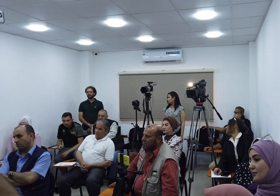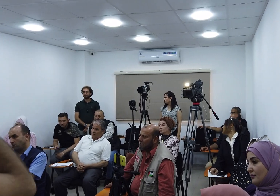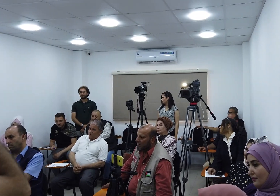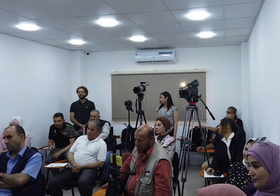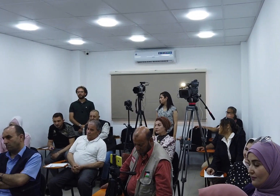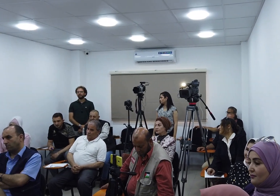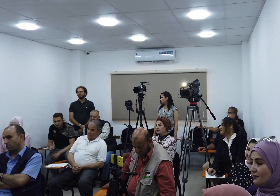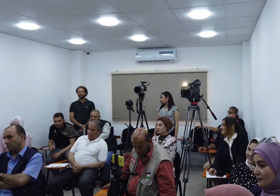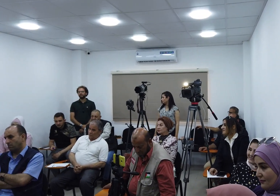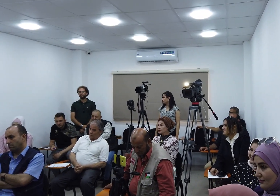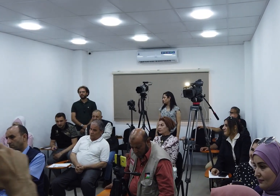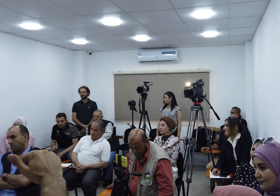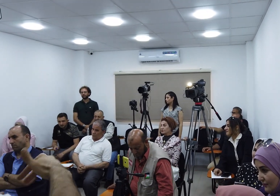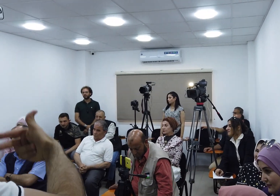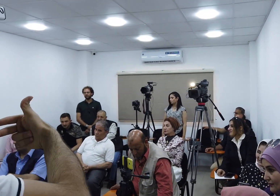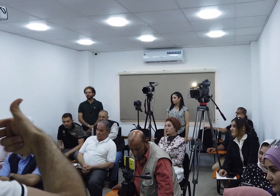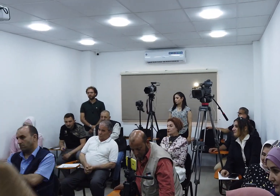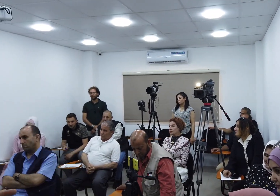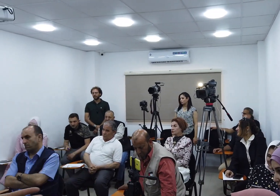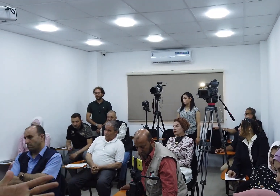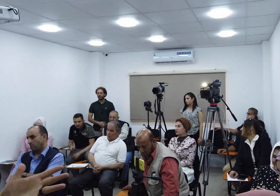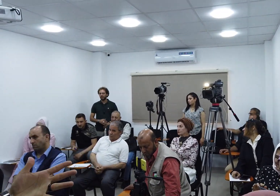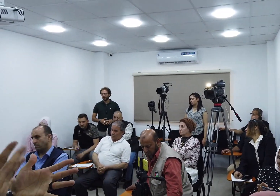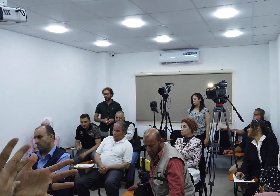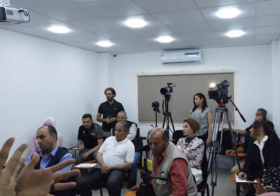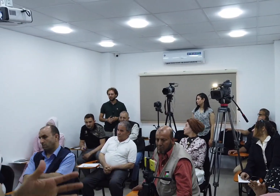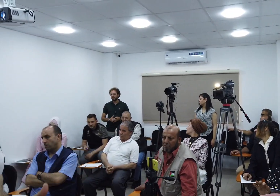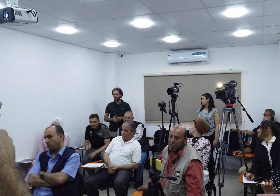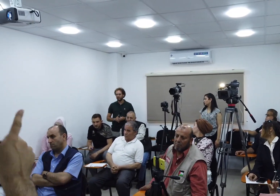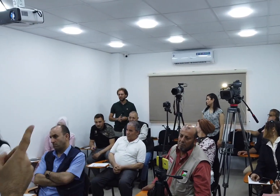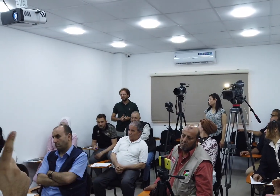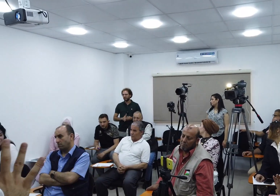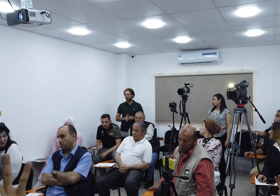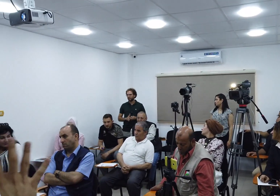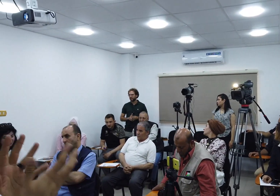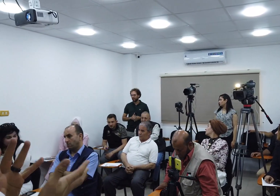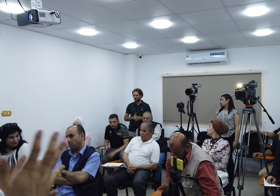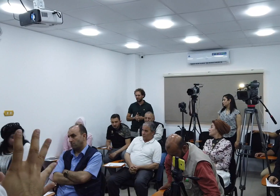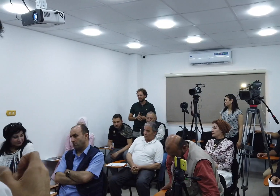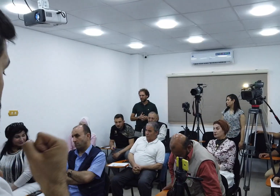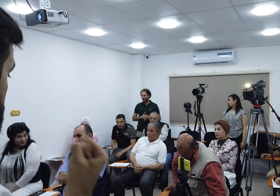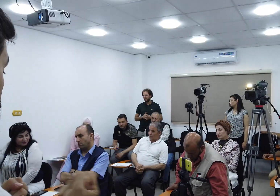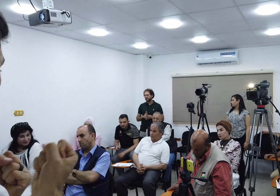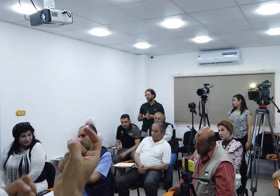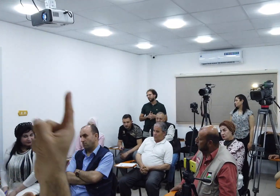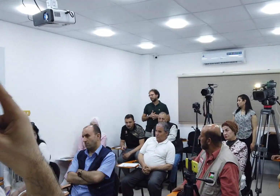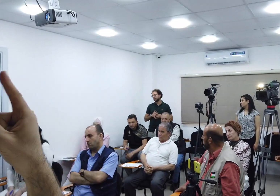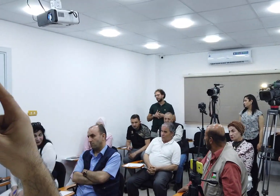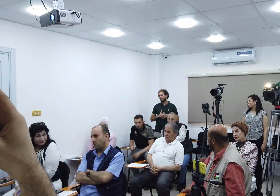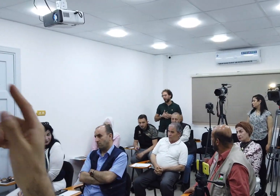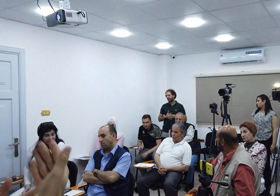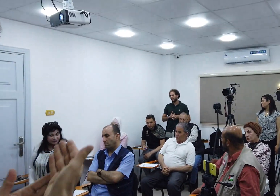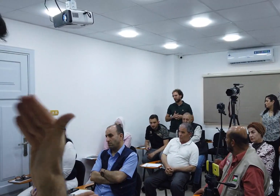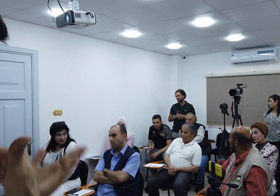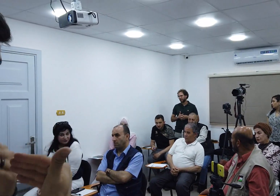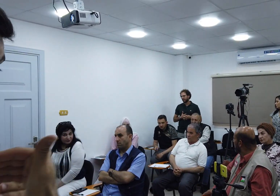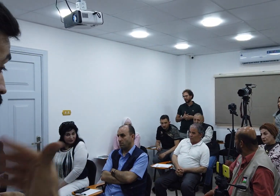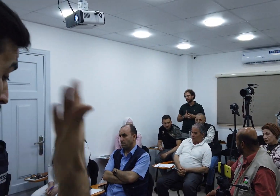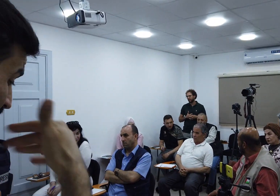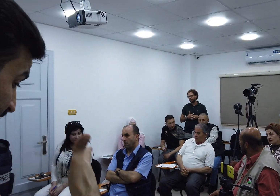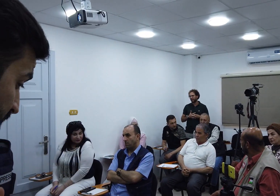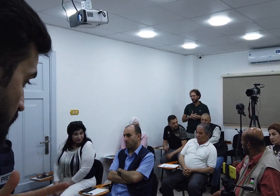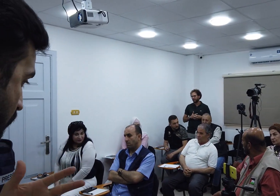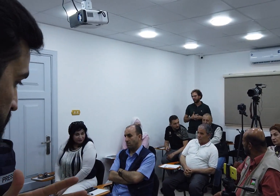حياة عملية أو اجتماعية بشكل أكبر وأوسع. الآن الخدمة اللي إحنا عم نشتغلها أيضًا على المؤسسات